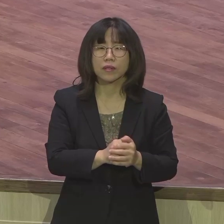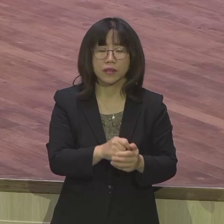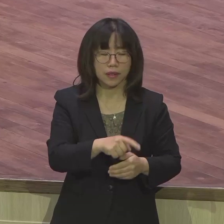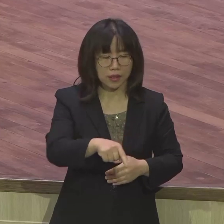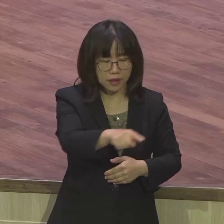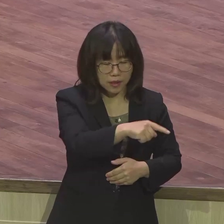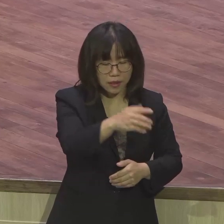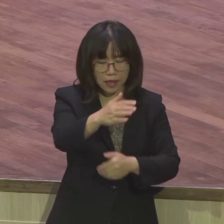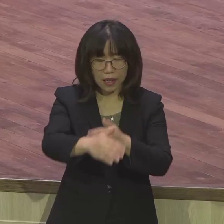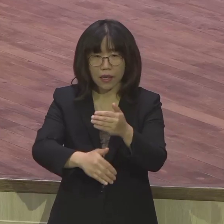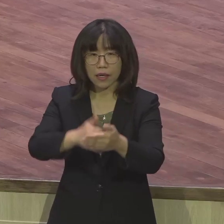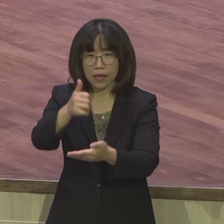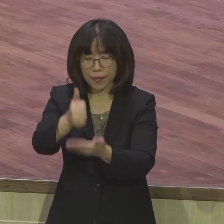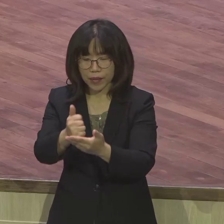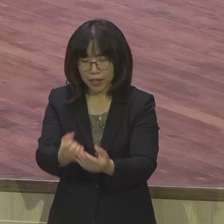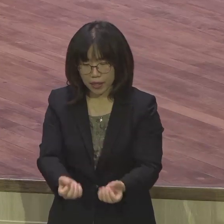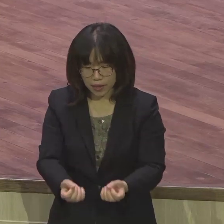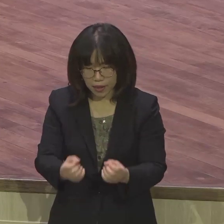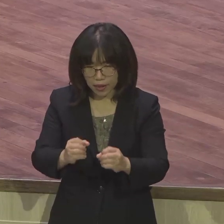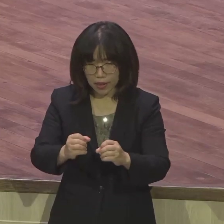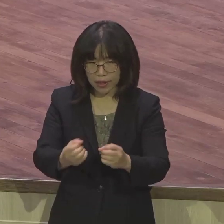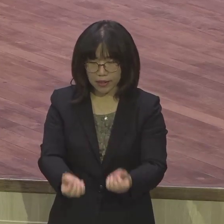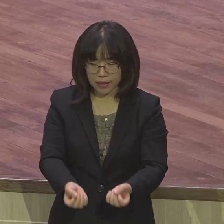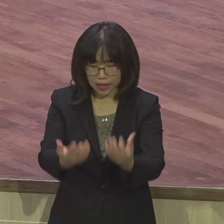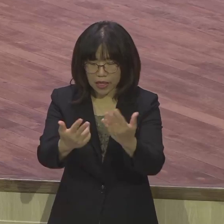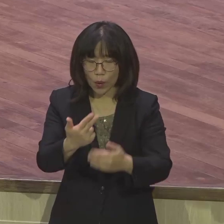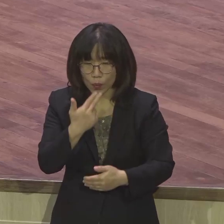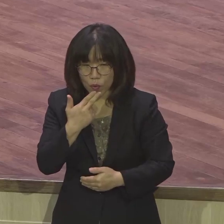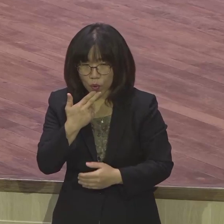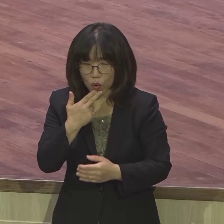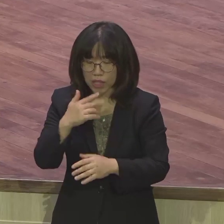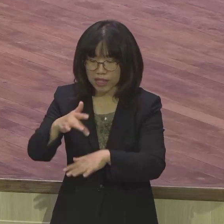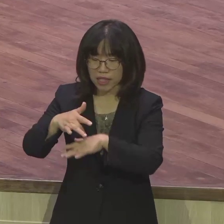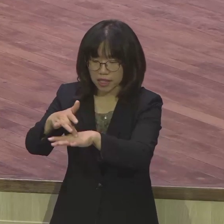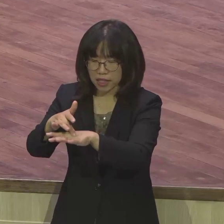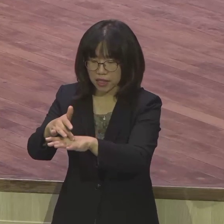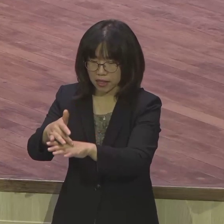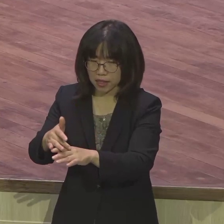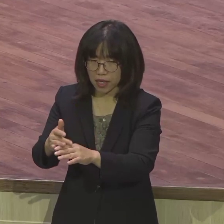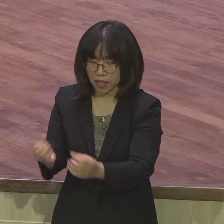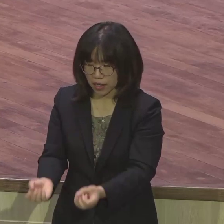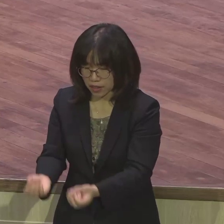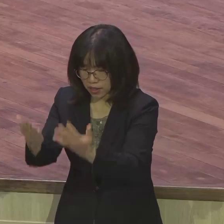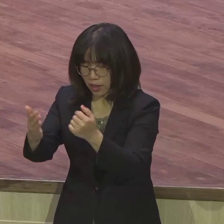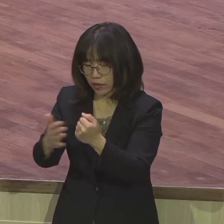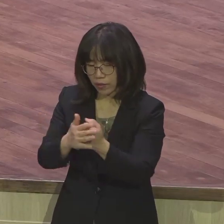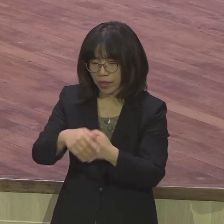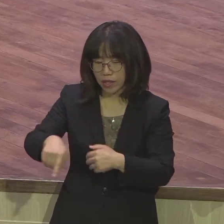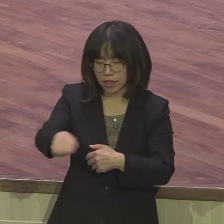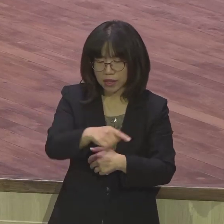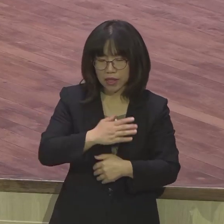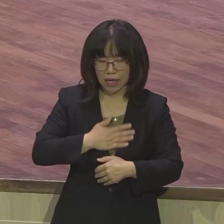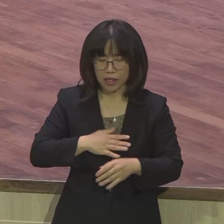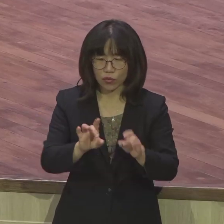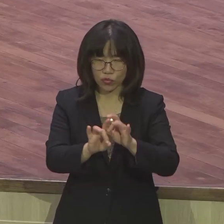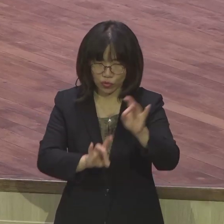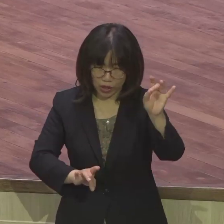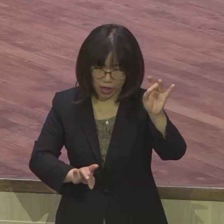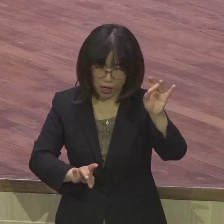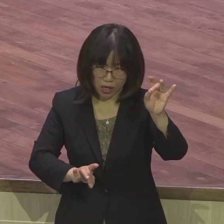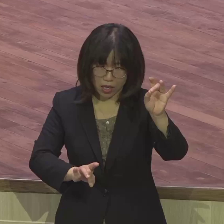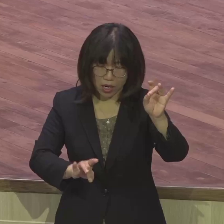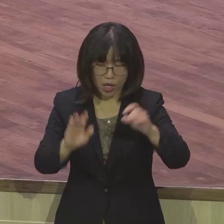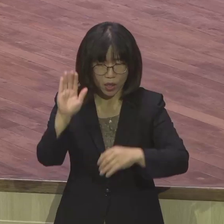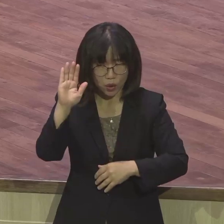그들은 하나님께 제사하지 아니하고 귀신들에게 하였으니 곧 그들이 알지 못하던 신들, 근래에 들어온